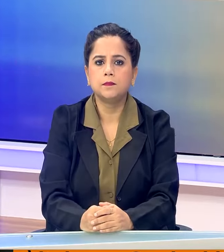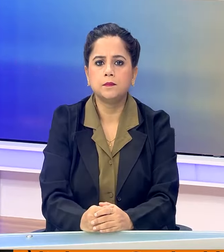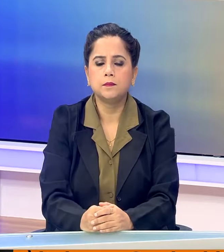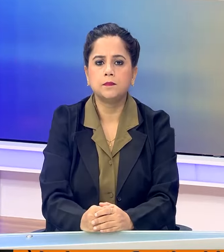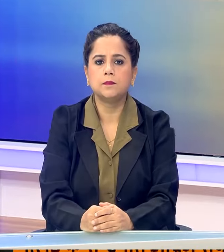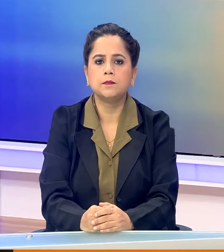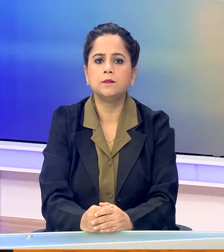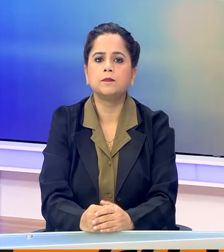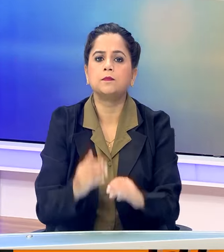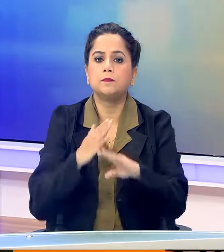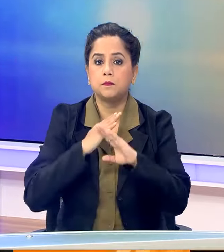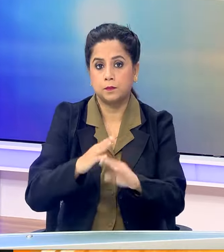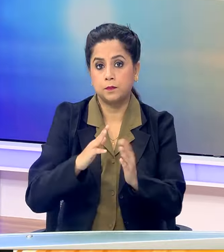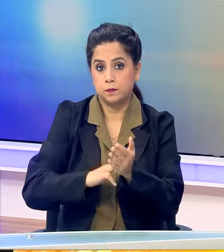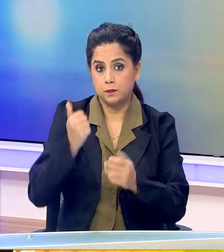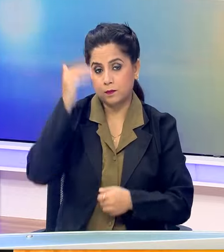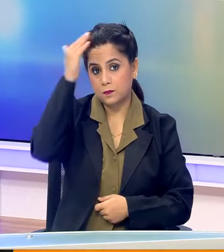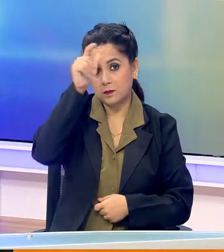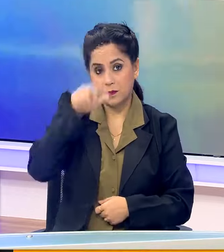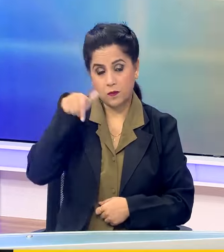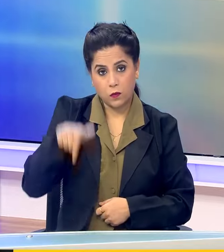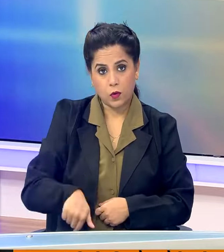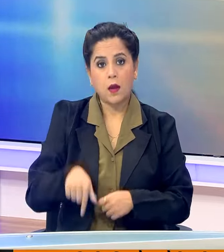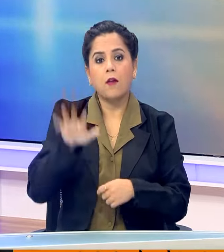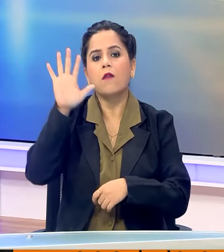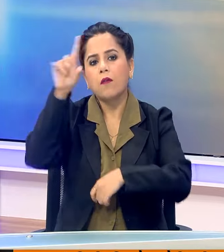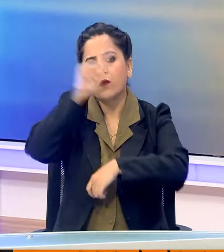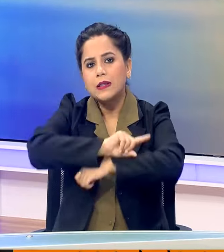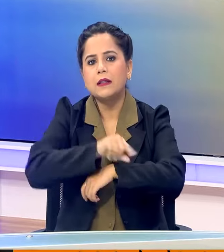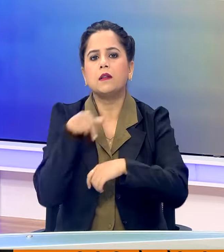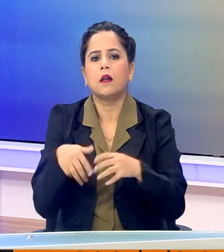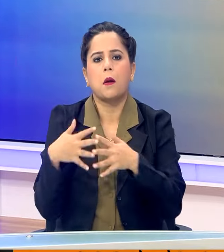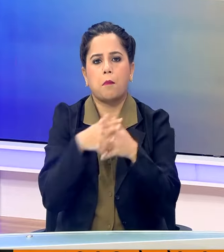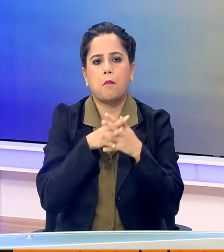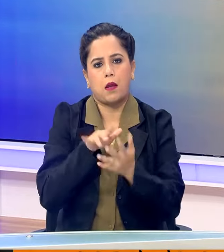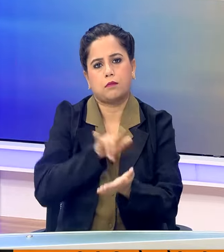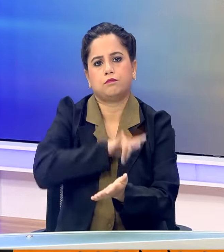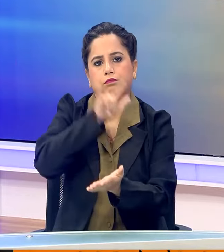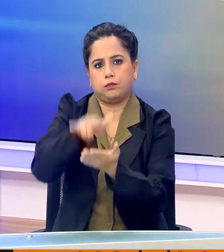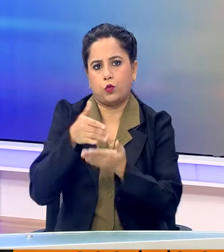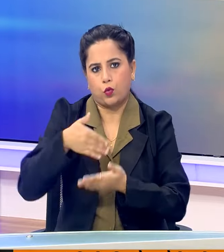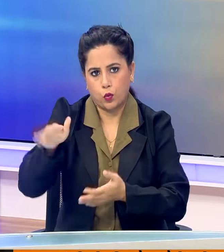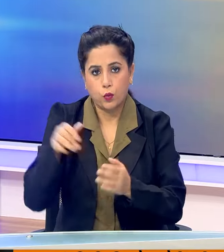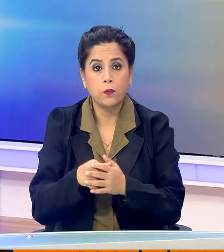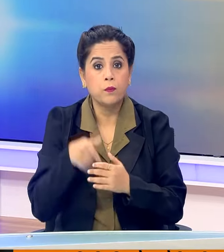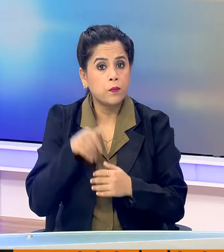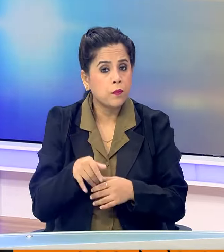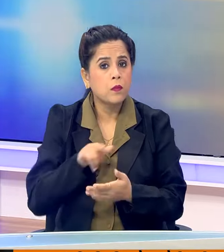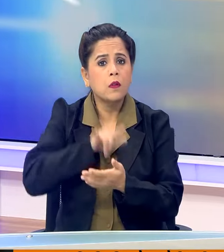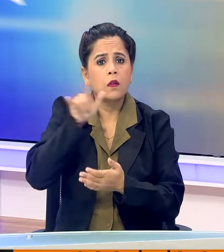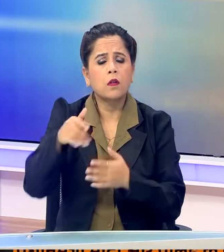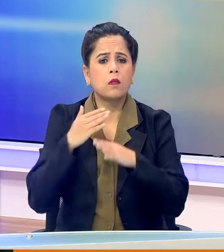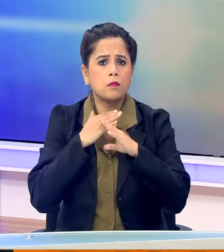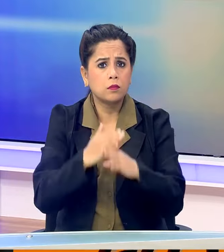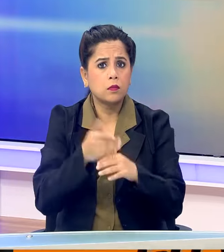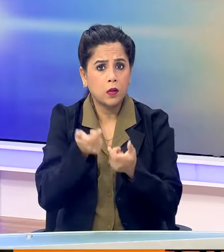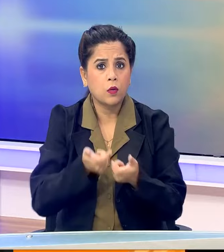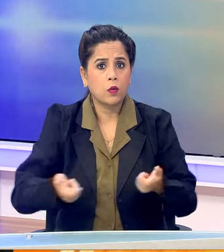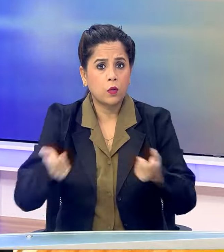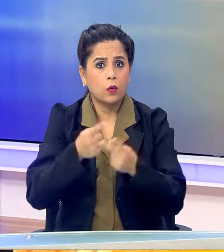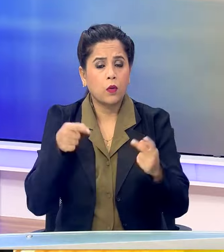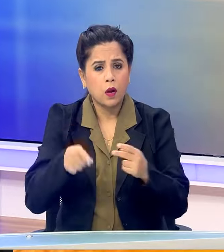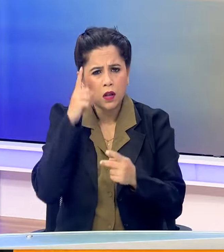हैं रक्षा मंत्री राजनाथ सिंह आज पांच दिवसीय अमेरिका यात्रा पर रवाना होंगे यह यात्रा रक्षा अधिग्रहण परिषद में